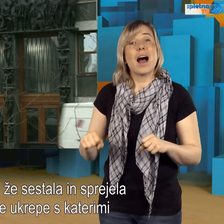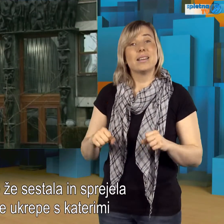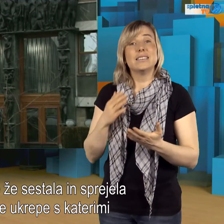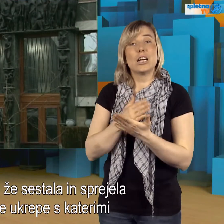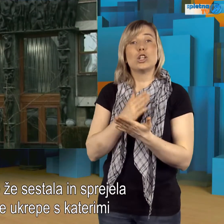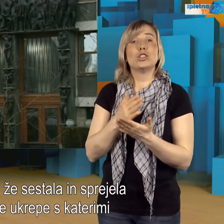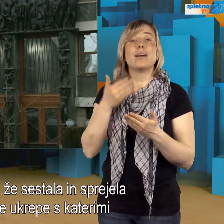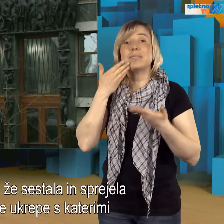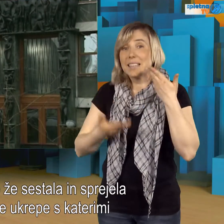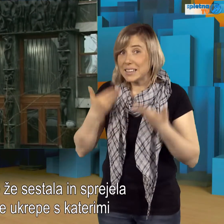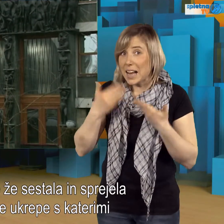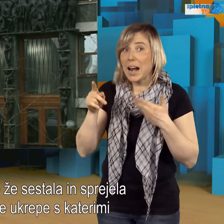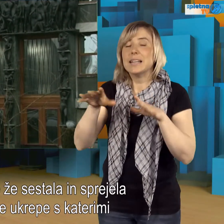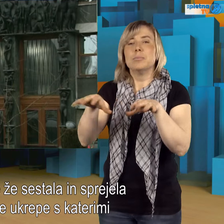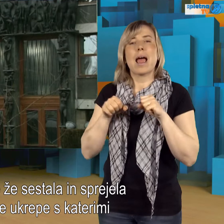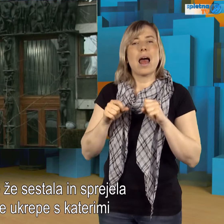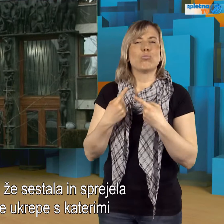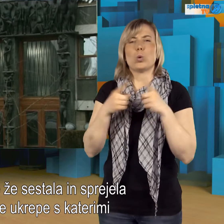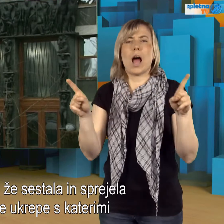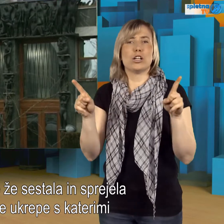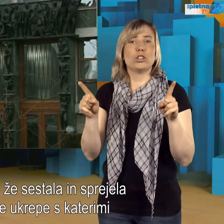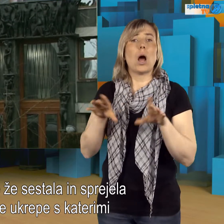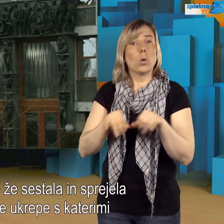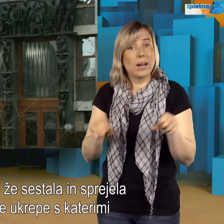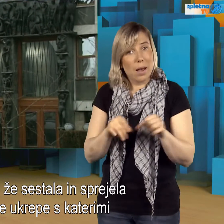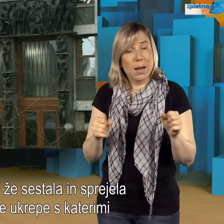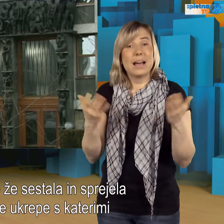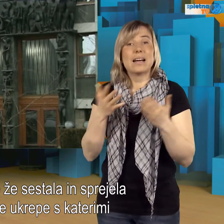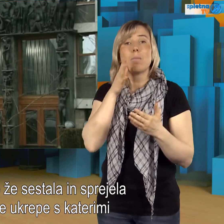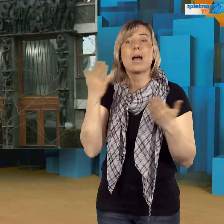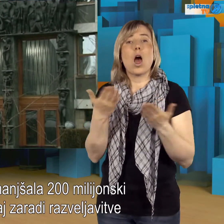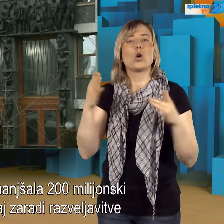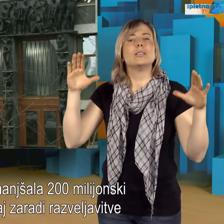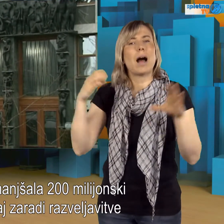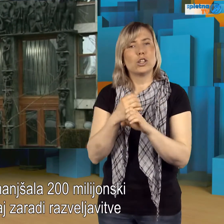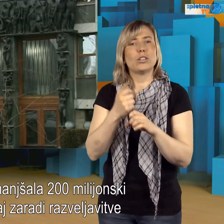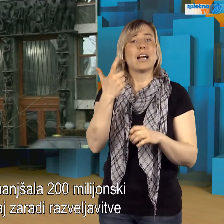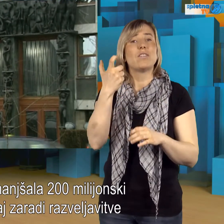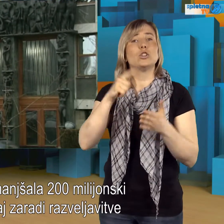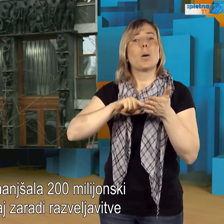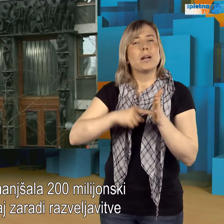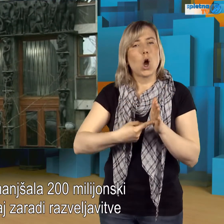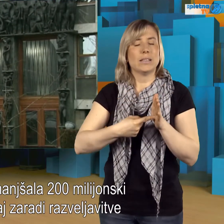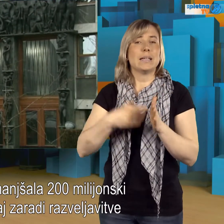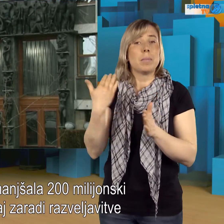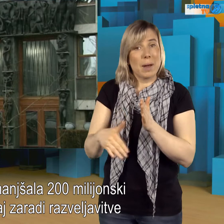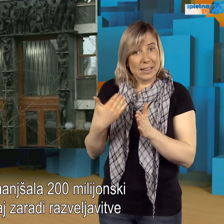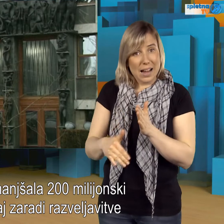Vlada se je že sestala in sprejela drugačne ukrepe, s katerimi bi lahko zmanjšala 200-milijonski primanjkljaj zaradi